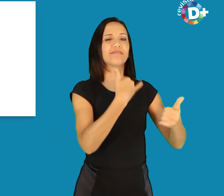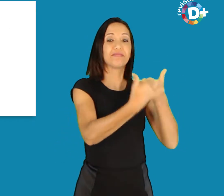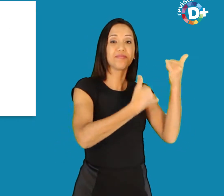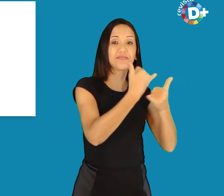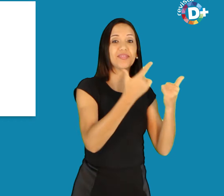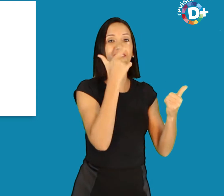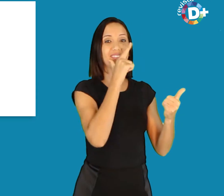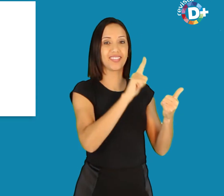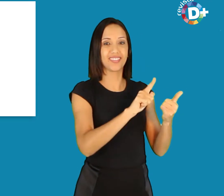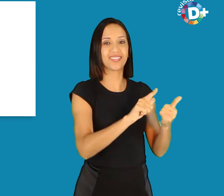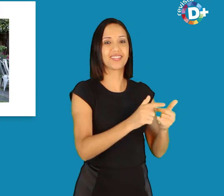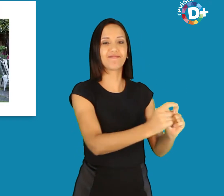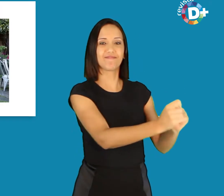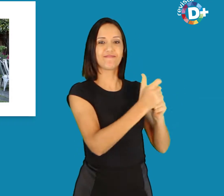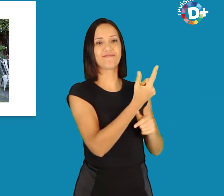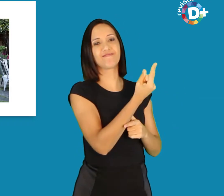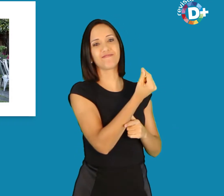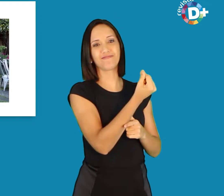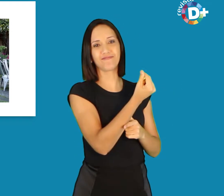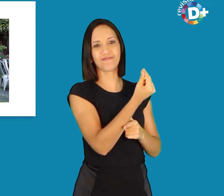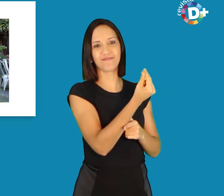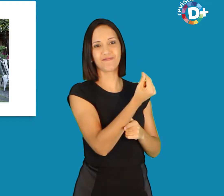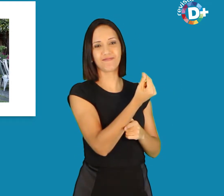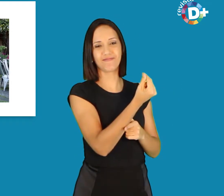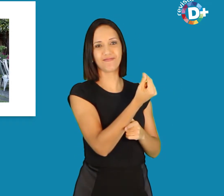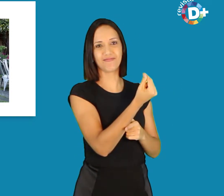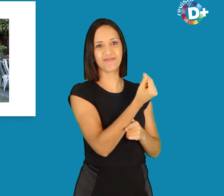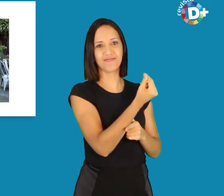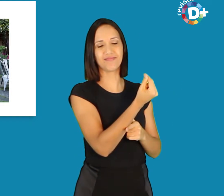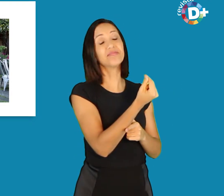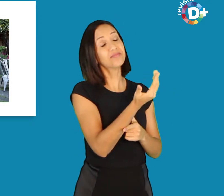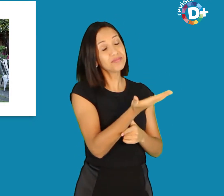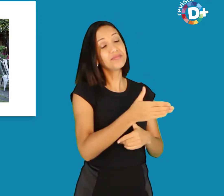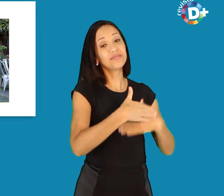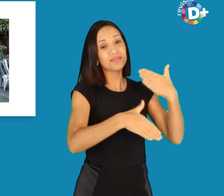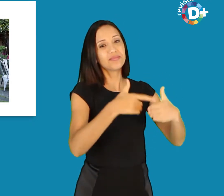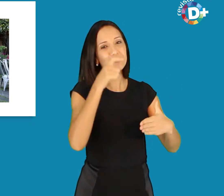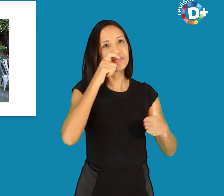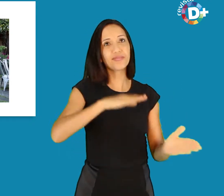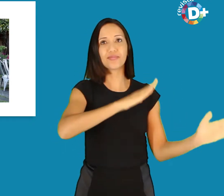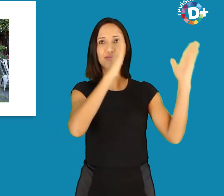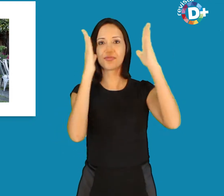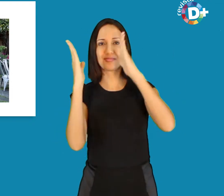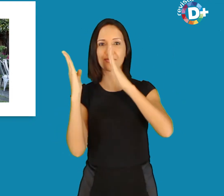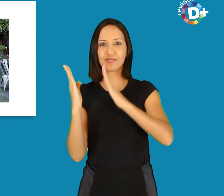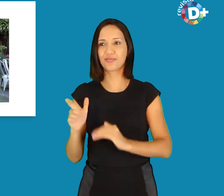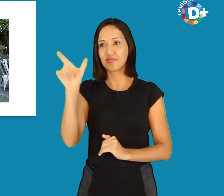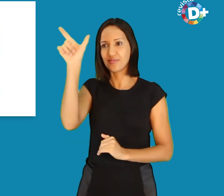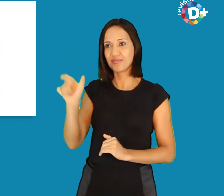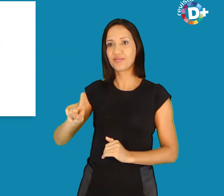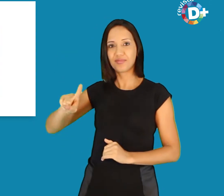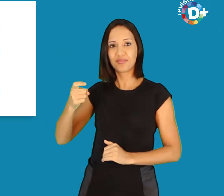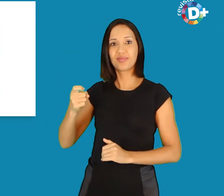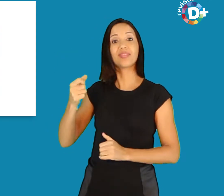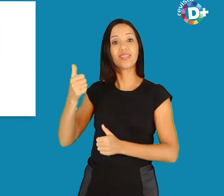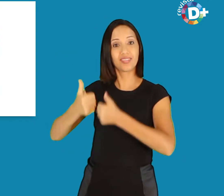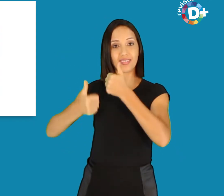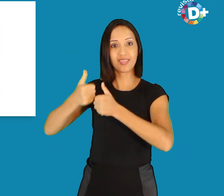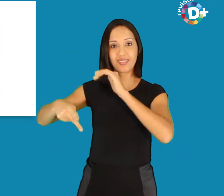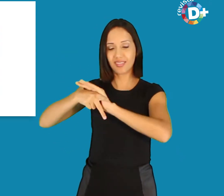brincadeira ganhariam uma doação em dinheiro foi assistindo ao vídeo que o ex-jogador de beisebol e também com